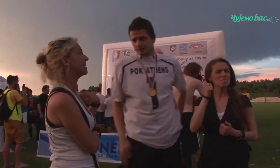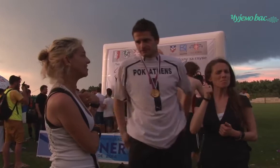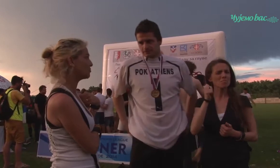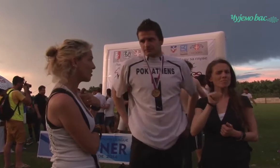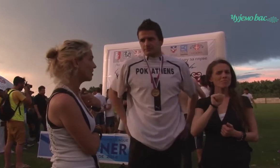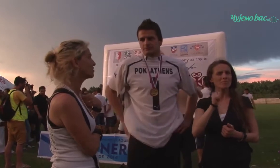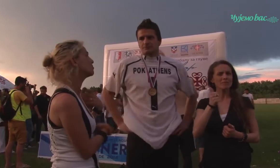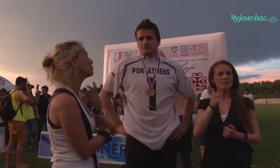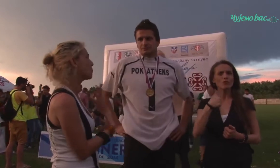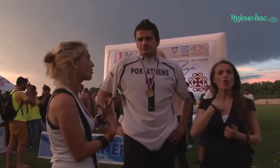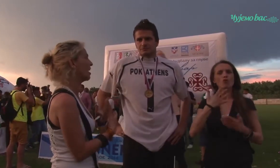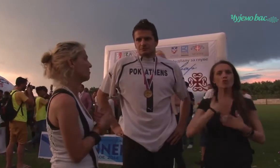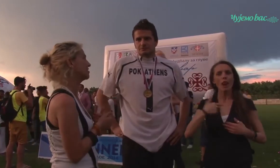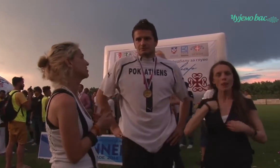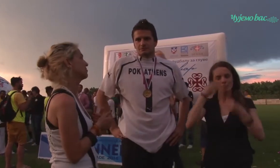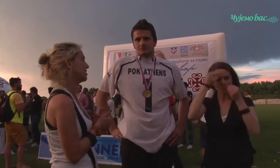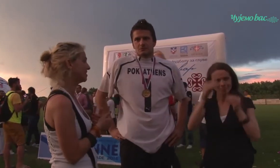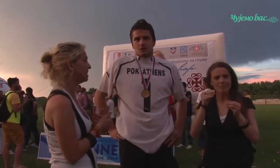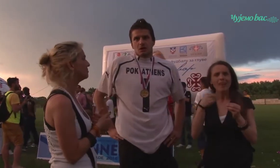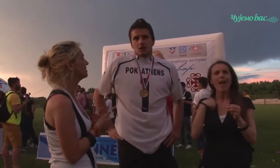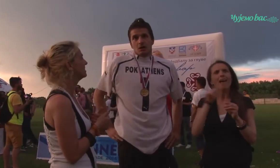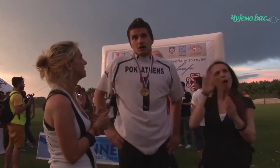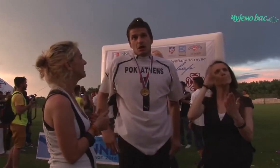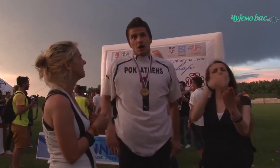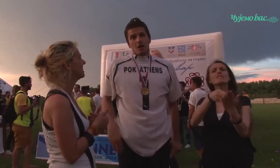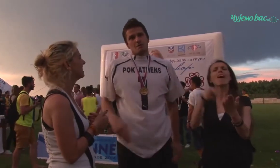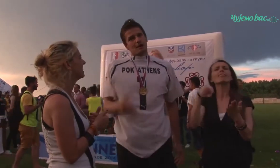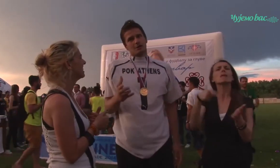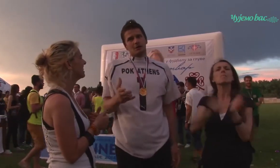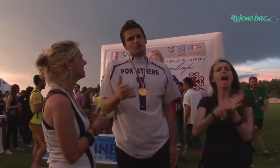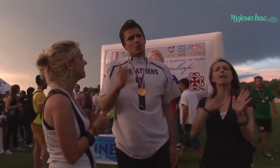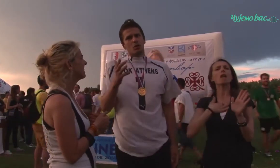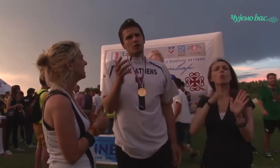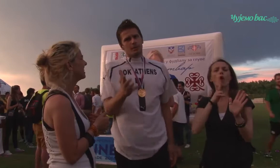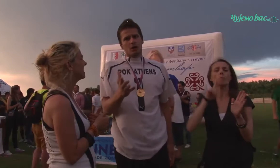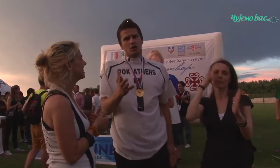this prize to Pork Athens, my team.